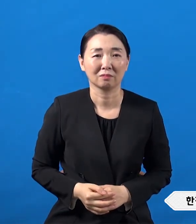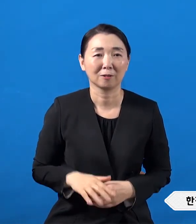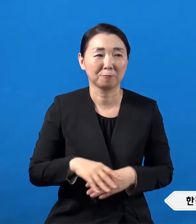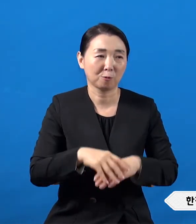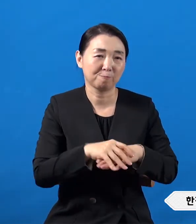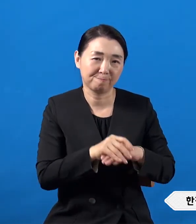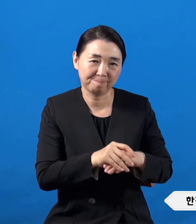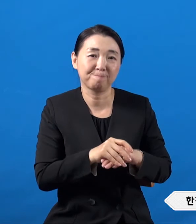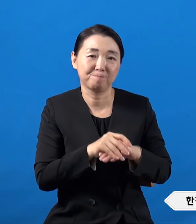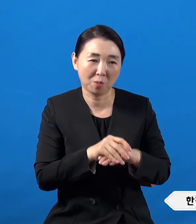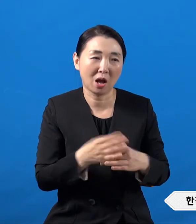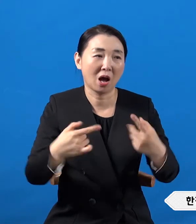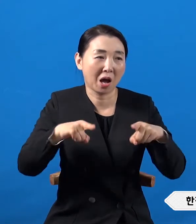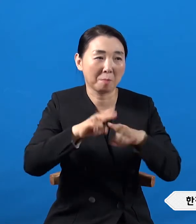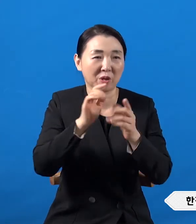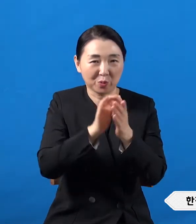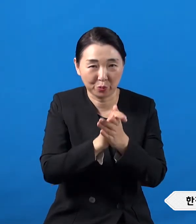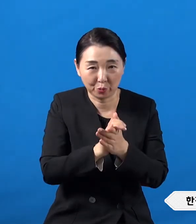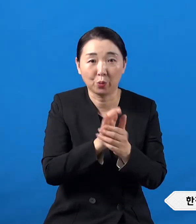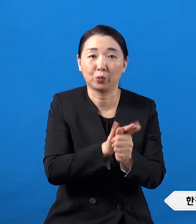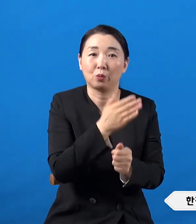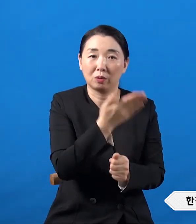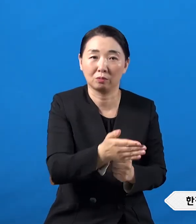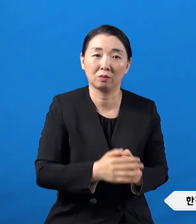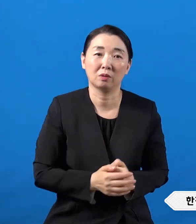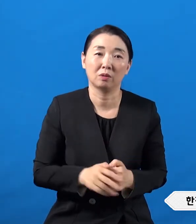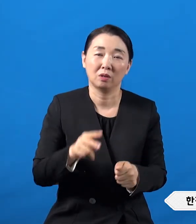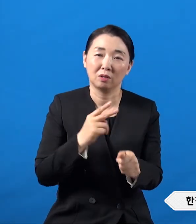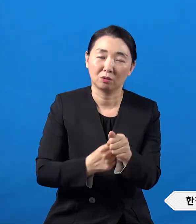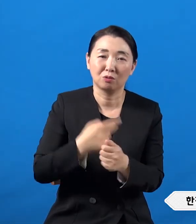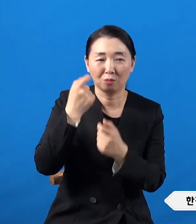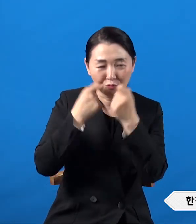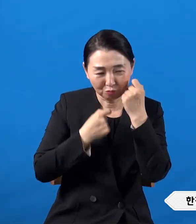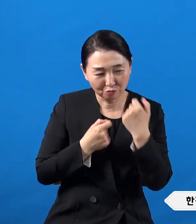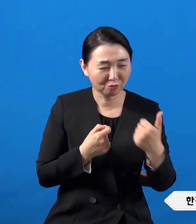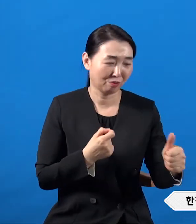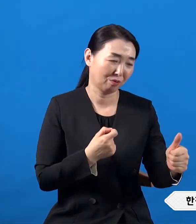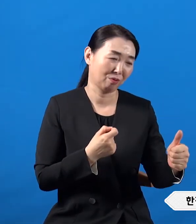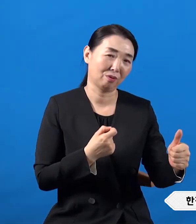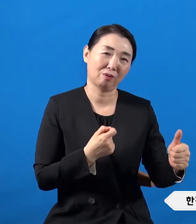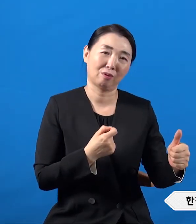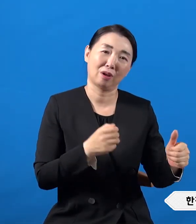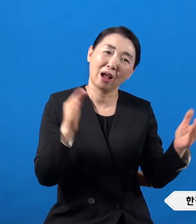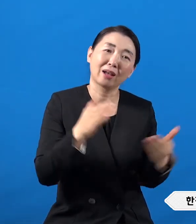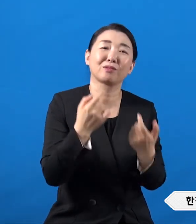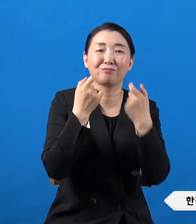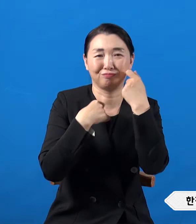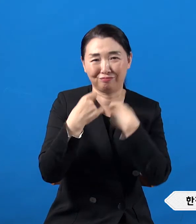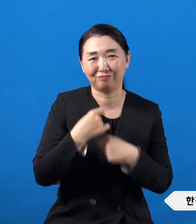그러면서 손을 붙잡고 같이 기도를 하는데 선생님도 울고 아이도 울었습니다.